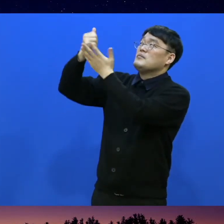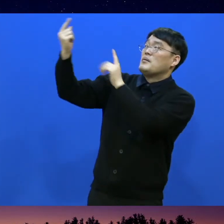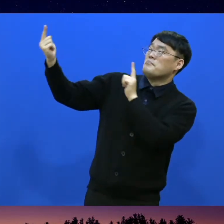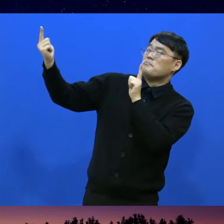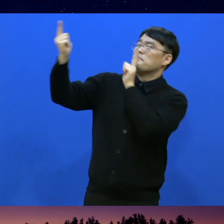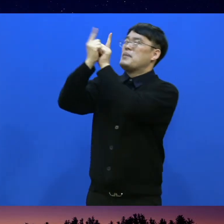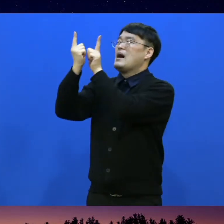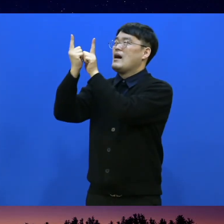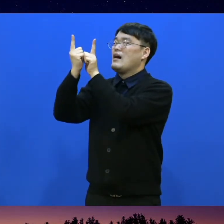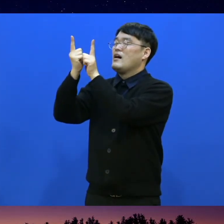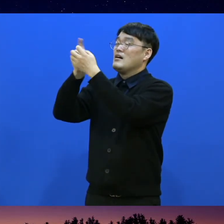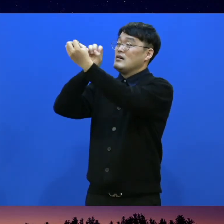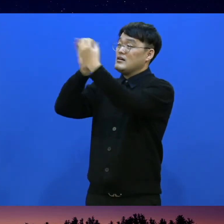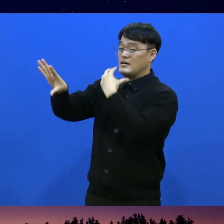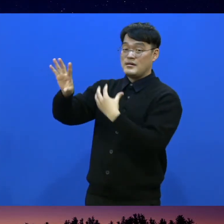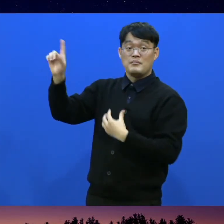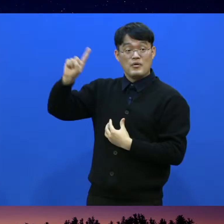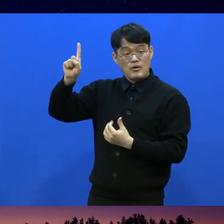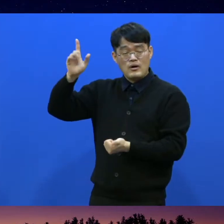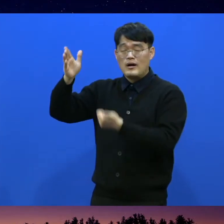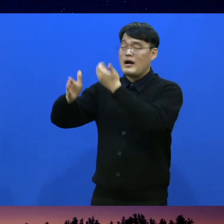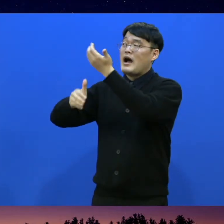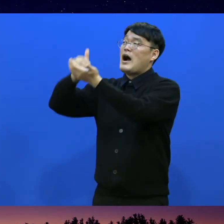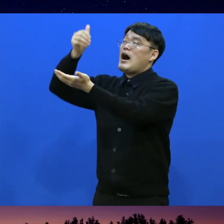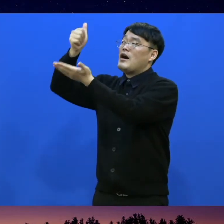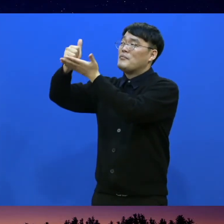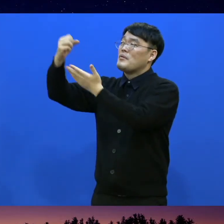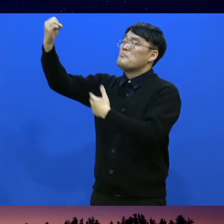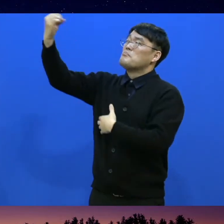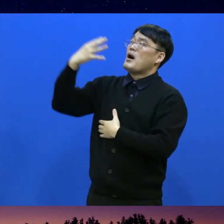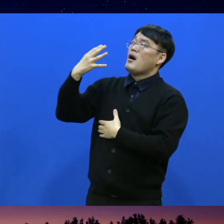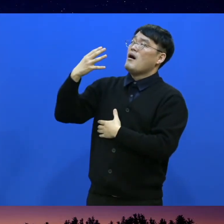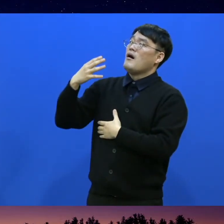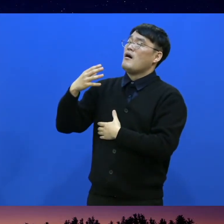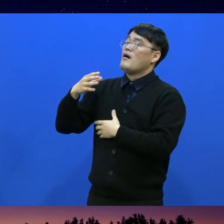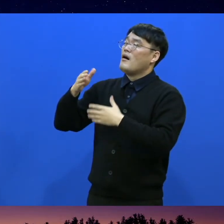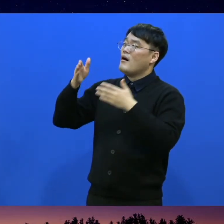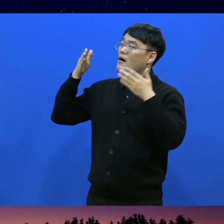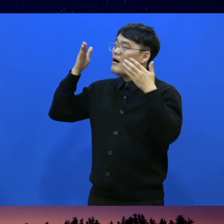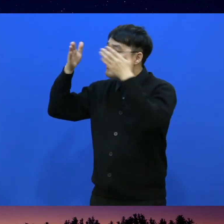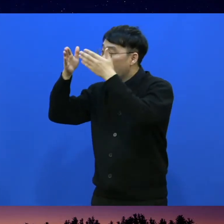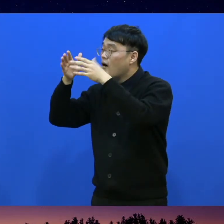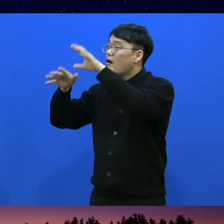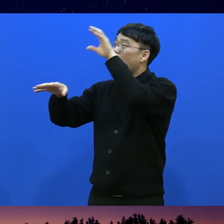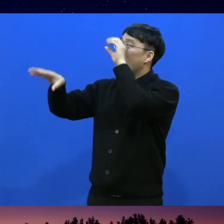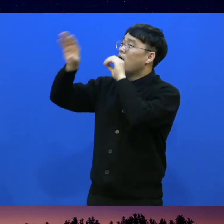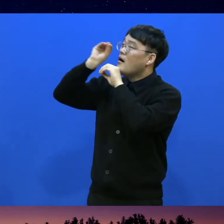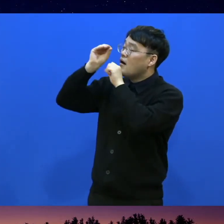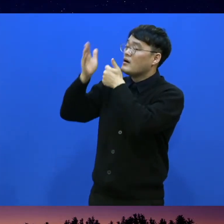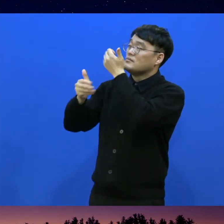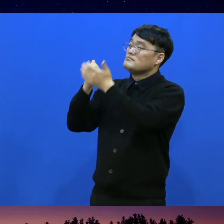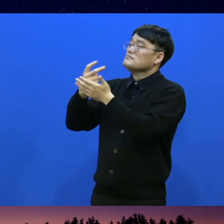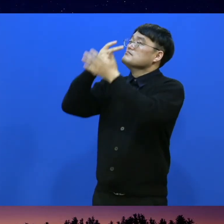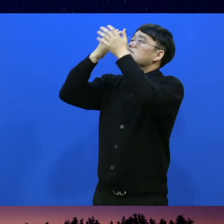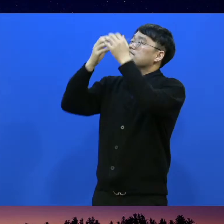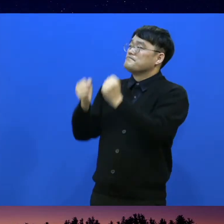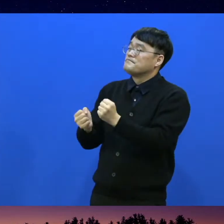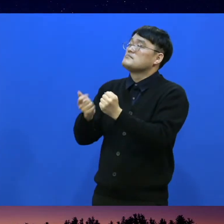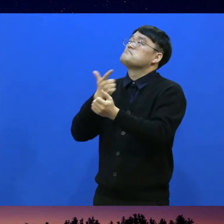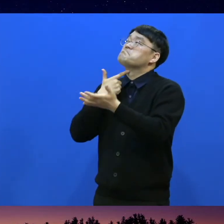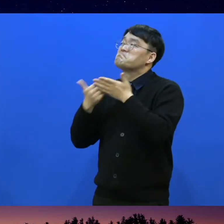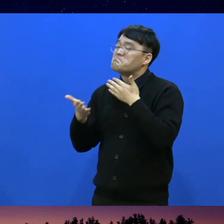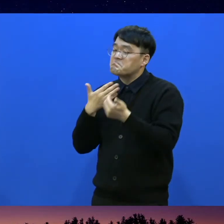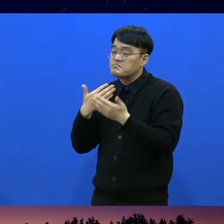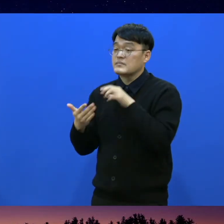그 응답이 뭡니까? 하나님이 응답하시는 거잖아요. 하나님이 살아계시다는 것을 구체적으로 체험하게 하는 게